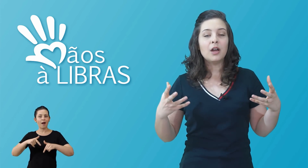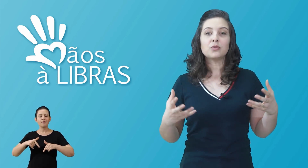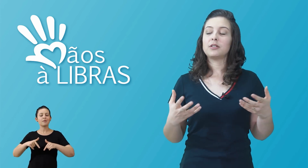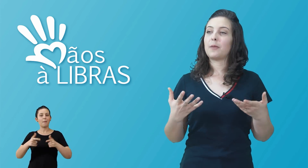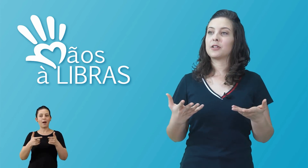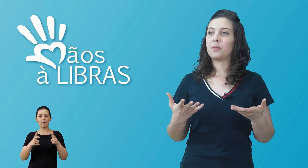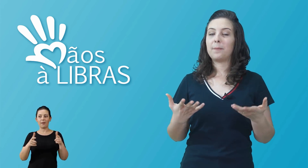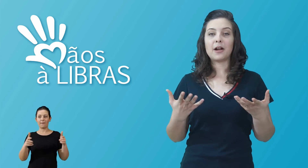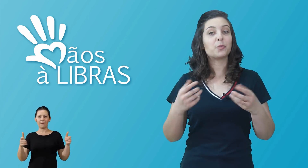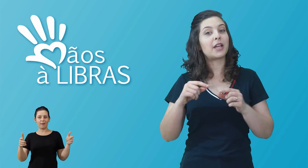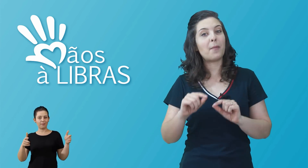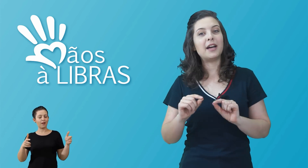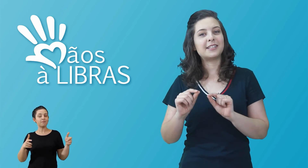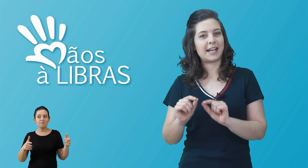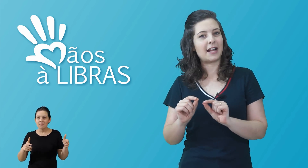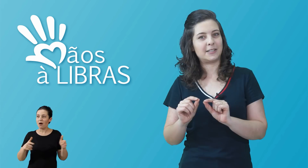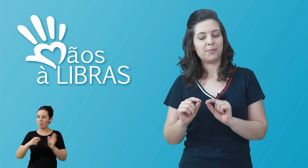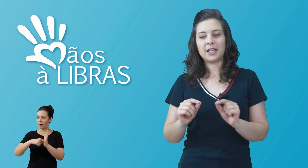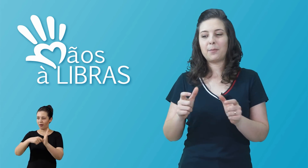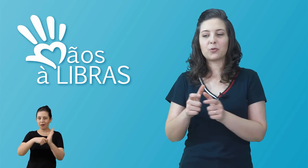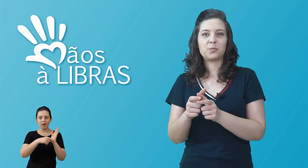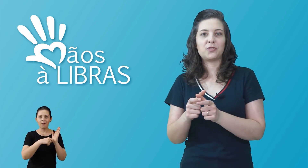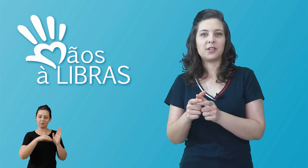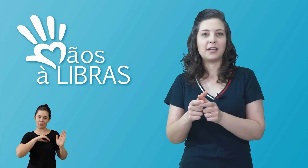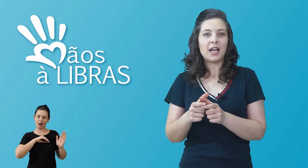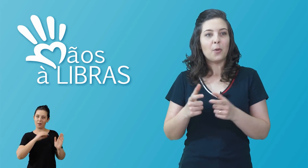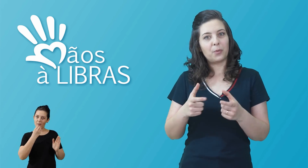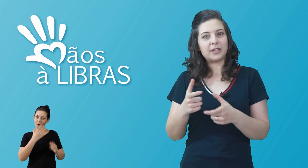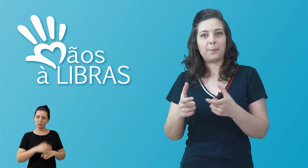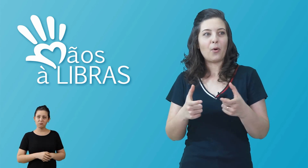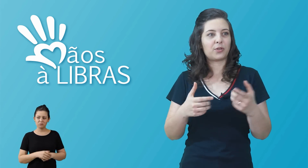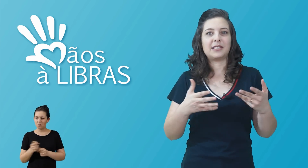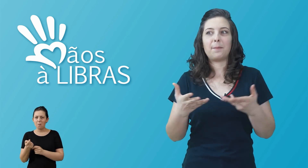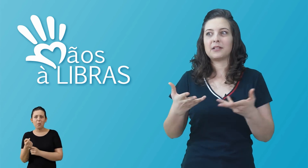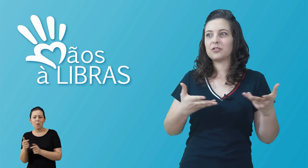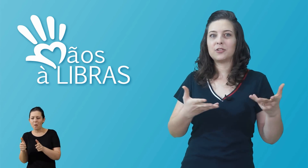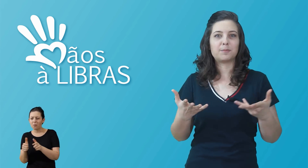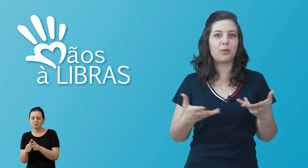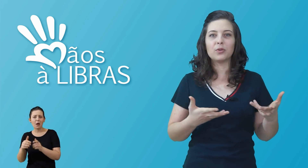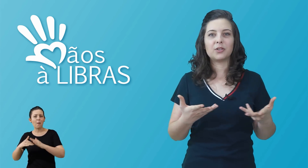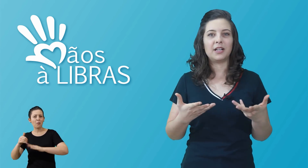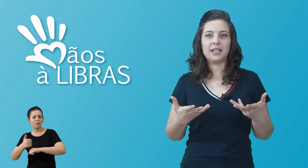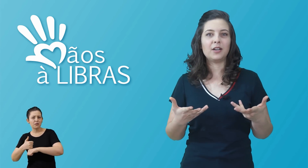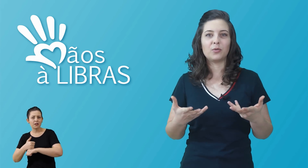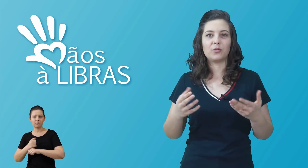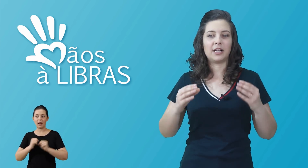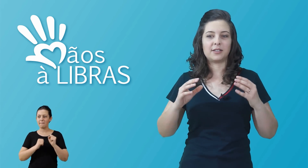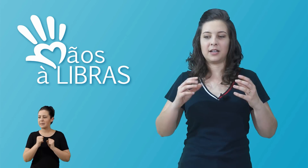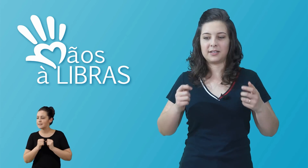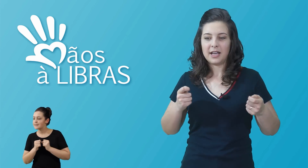expandindo, os intérpretes sendo bem pagos, porque é uma área escassa, né? Tem poucos profissionais. Por ter poucos, as empresas disputam